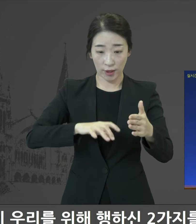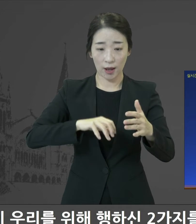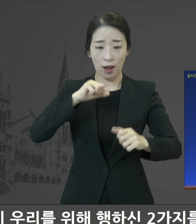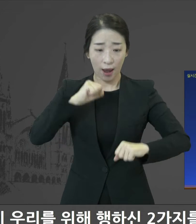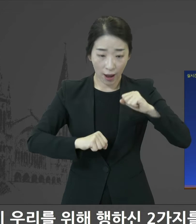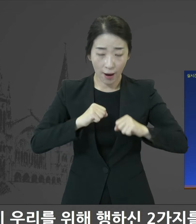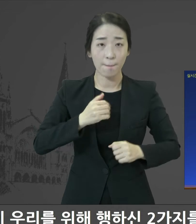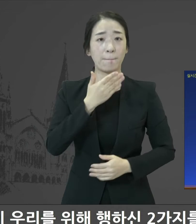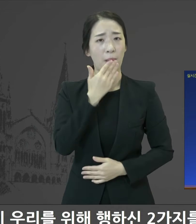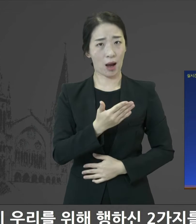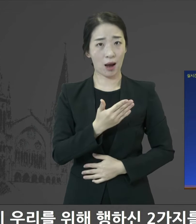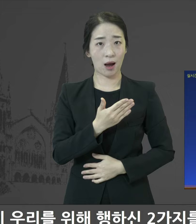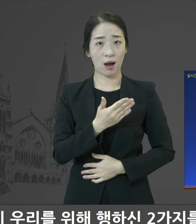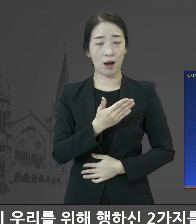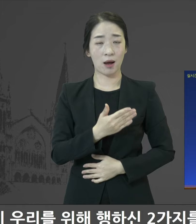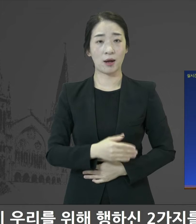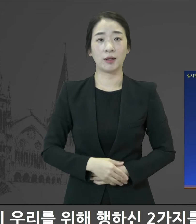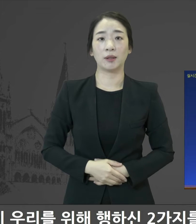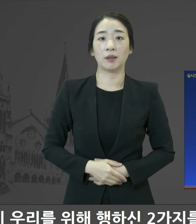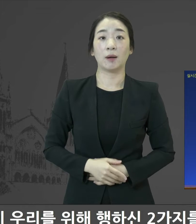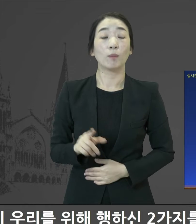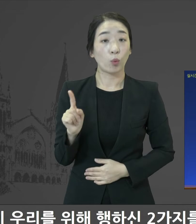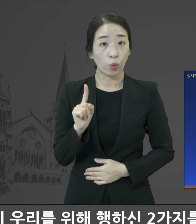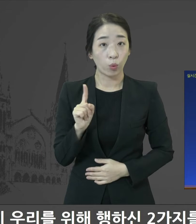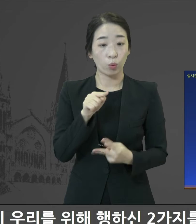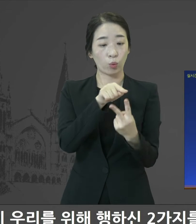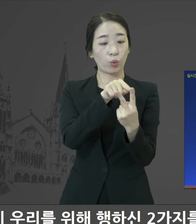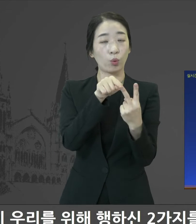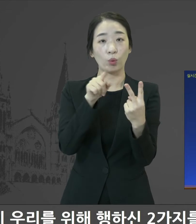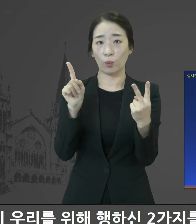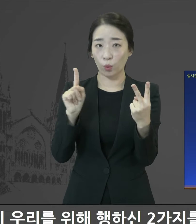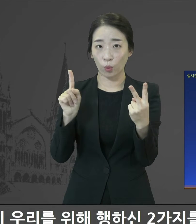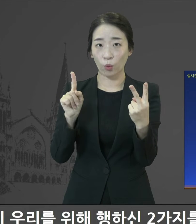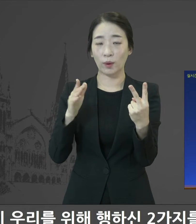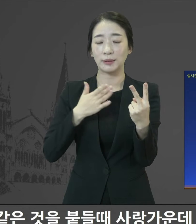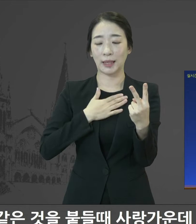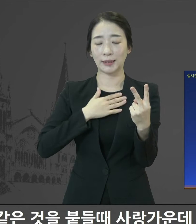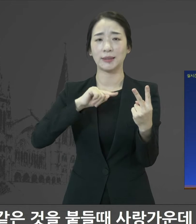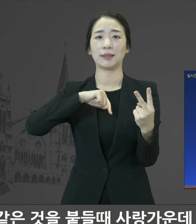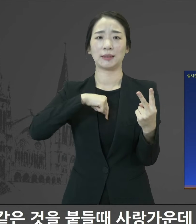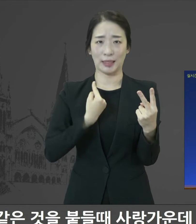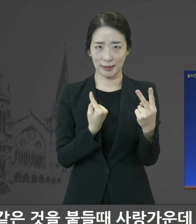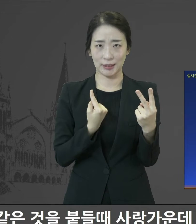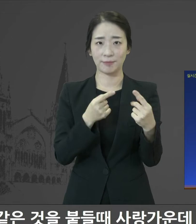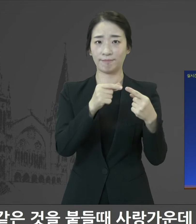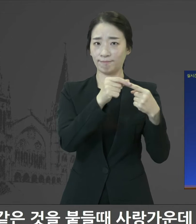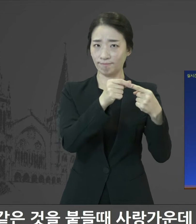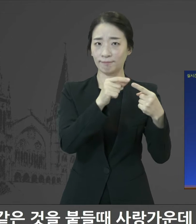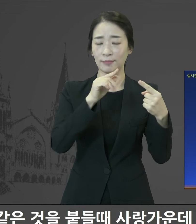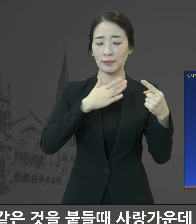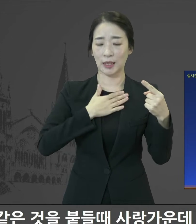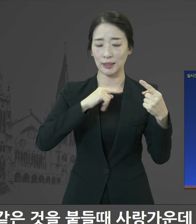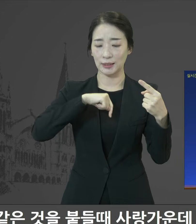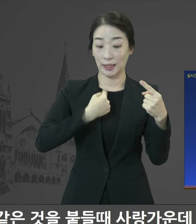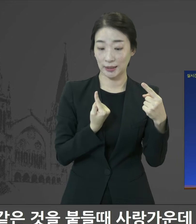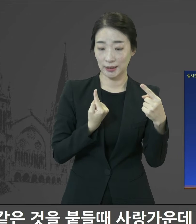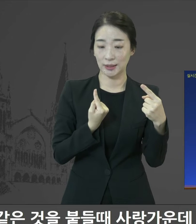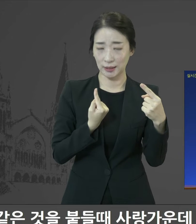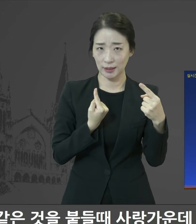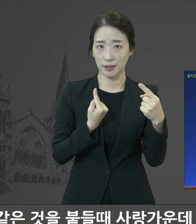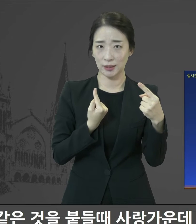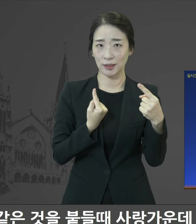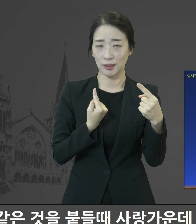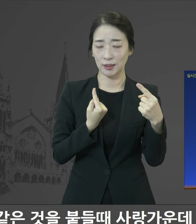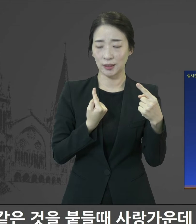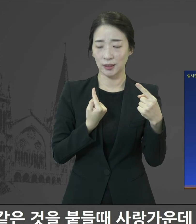된다고 얘기합니다. 그게 무엇이냐면 자기 자신을 우리를 위하여